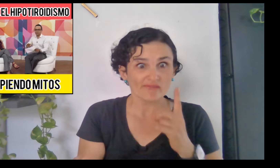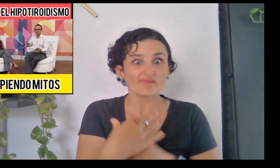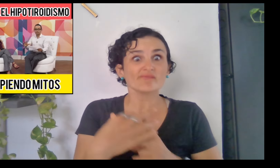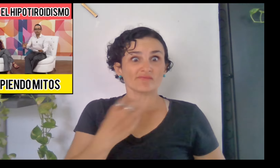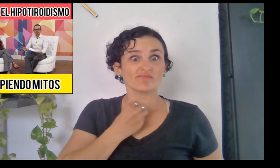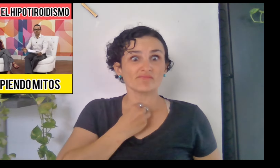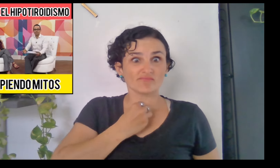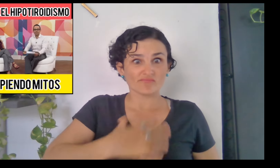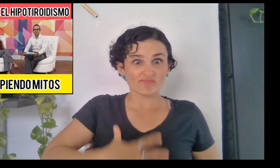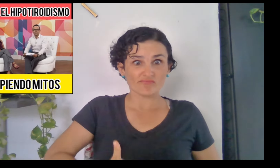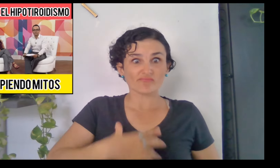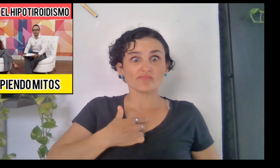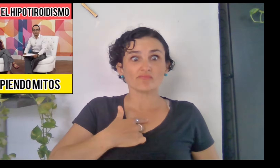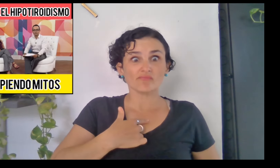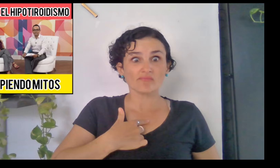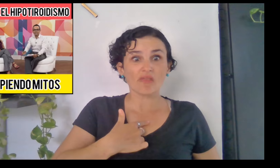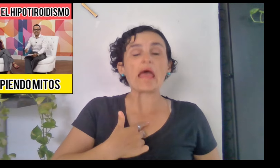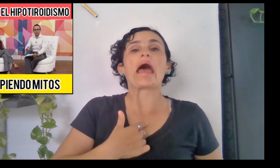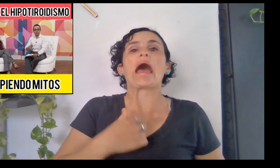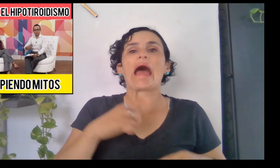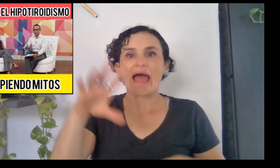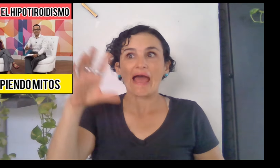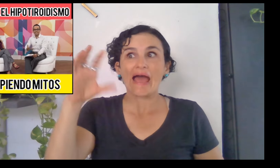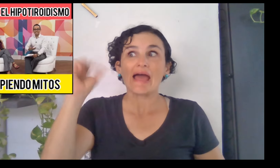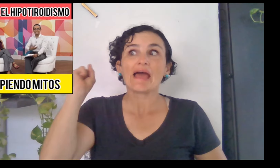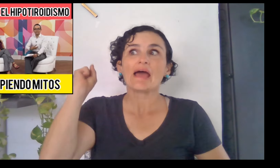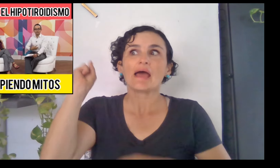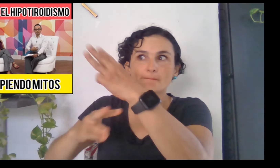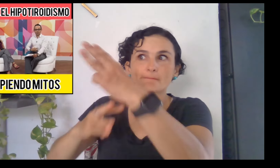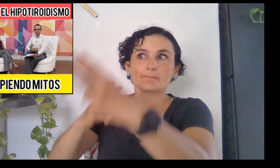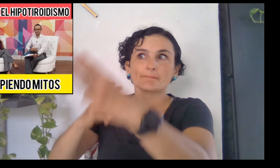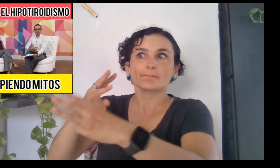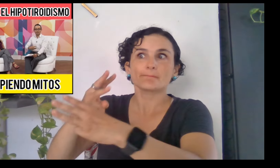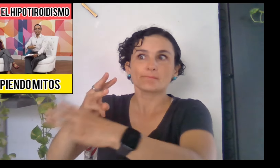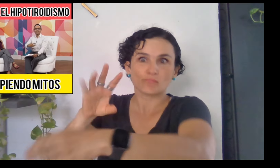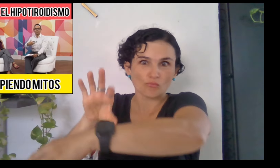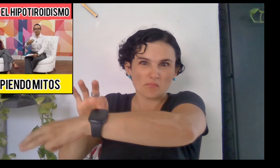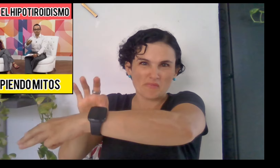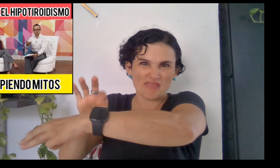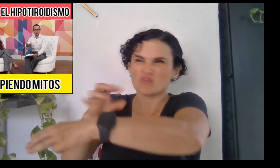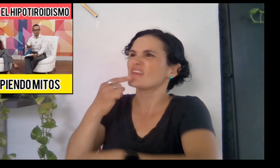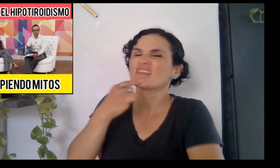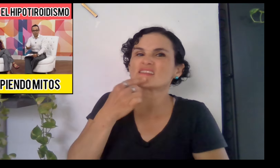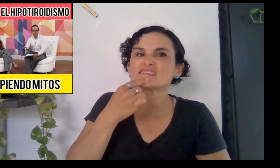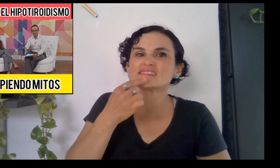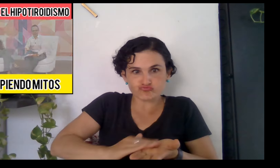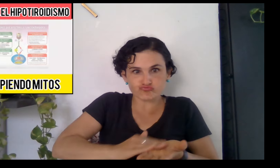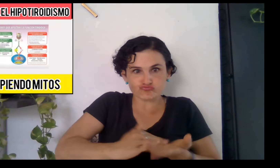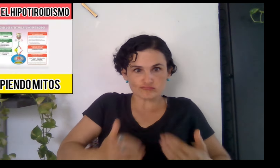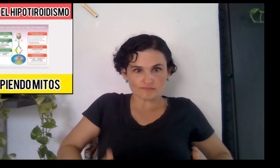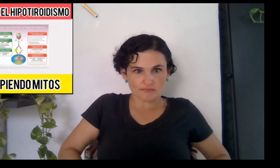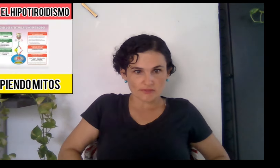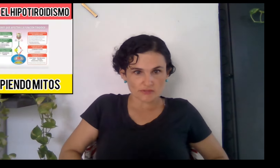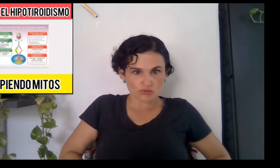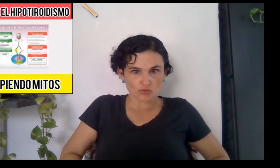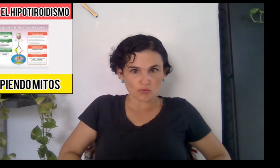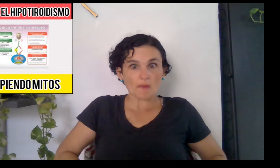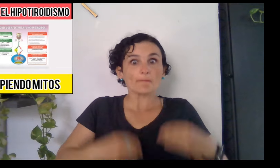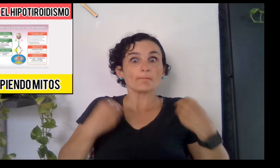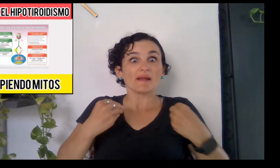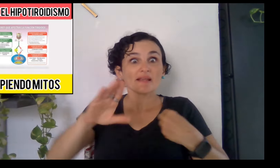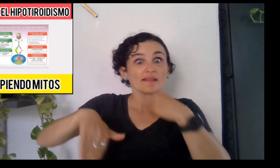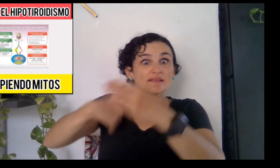que estamos en el mundo de la medicina funcional es sanar tu estómago para que así se puedan absorber los nutrientes que anteriormente